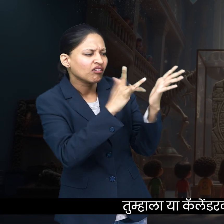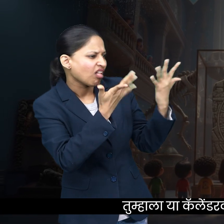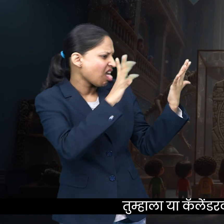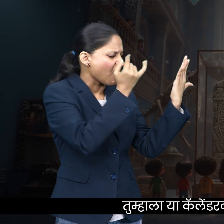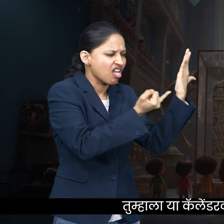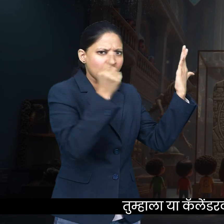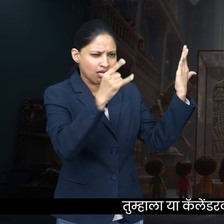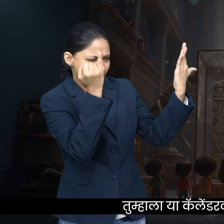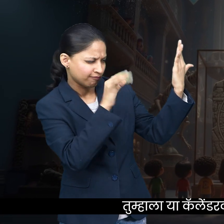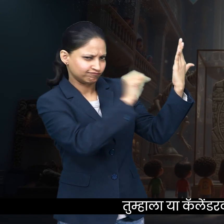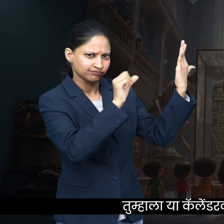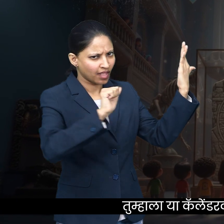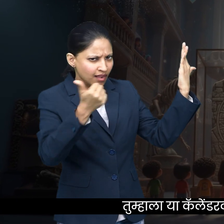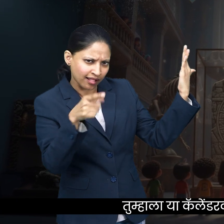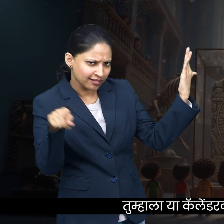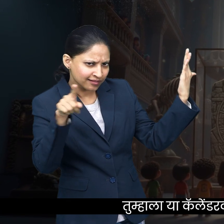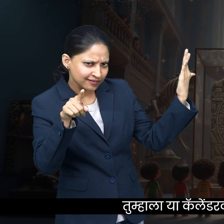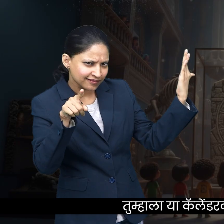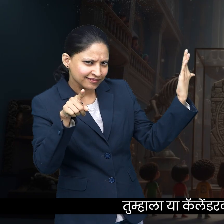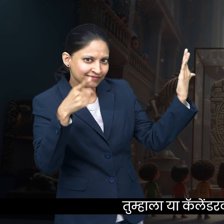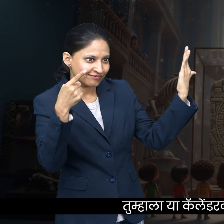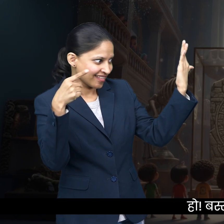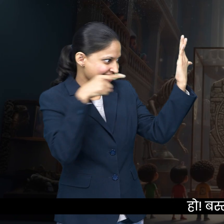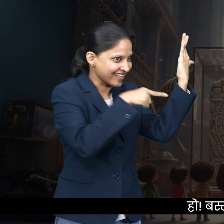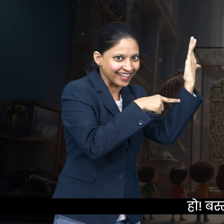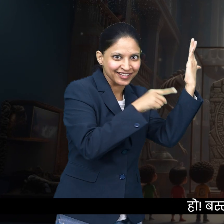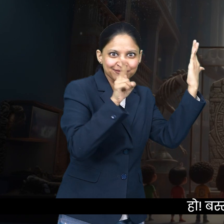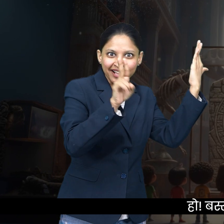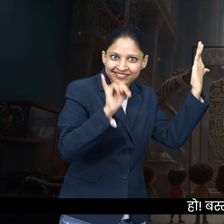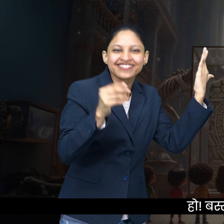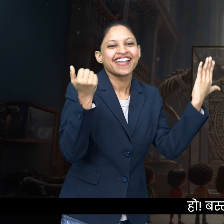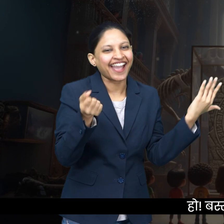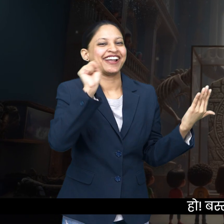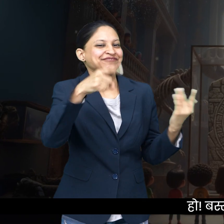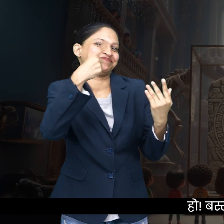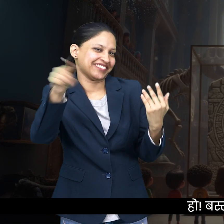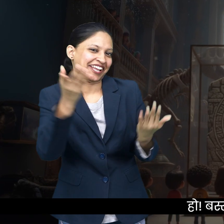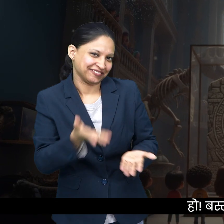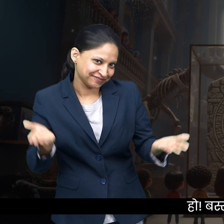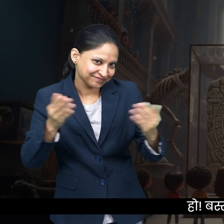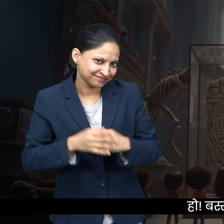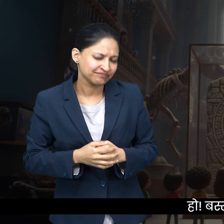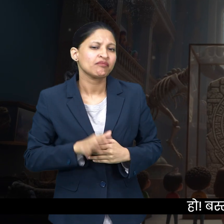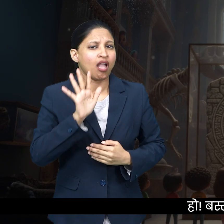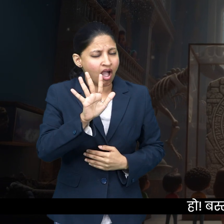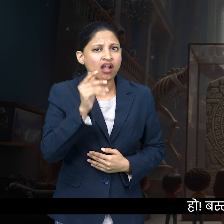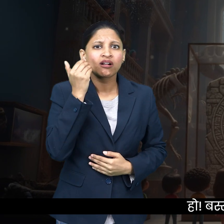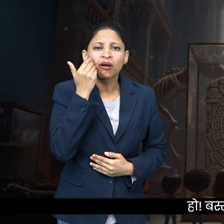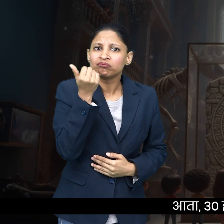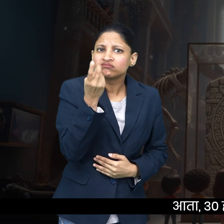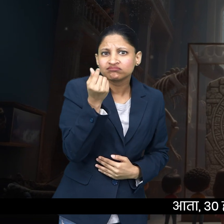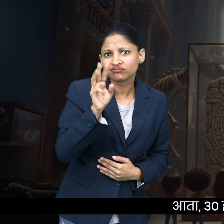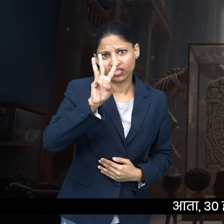कॅलेंडरवर 26 हा आकडा सापडतो का? हो, बस 26 तिथेच